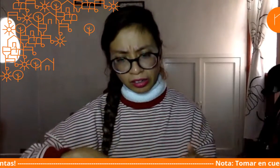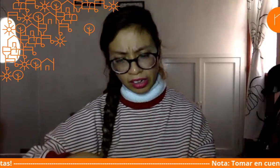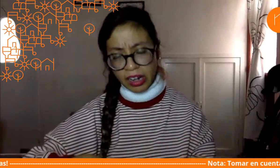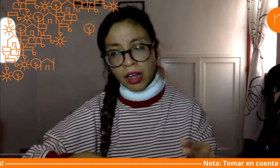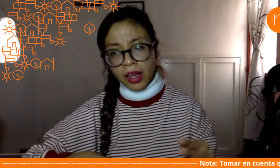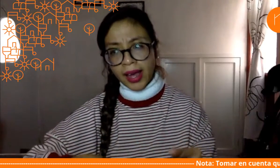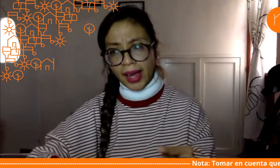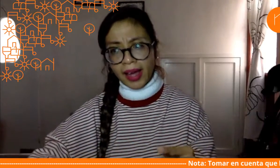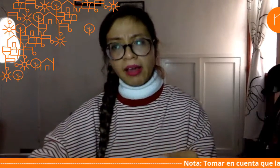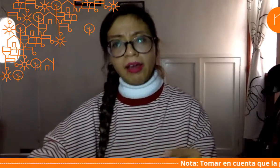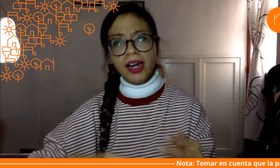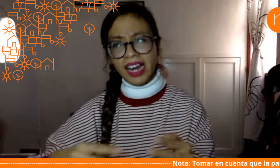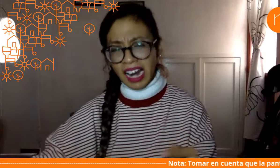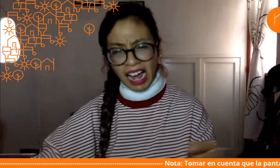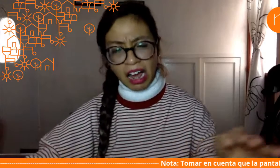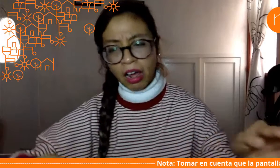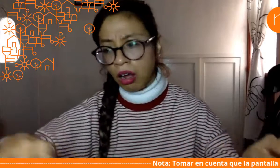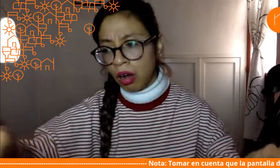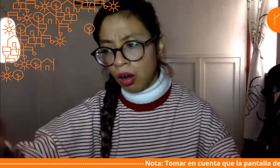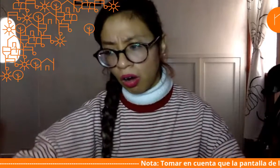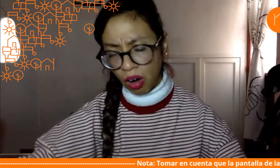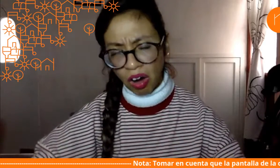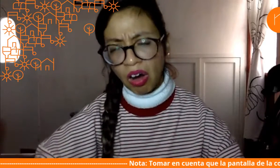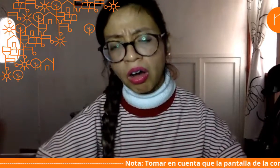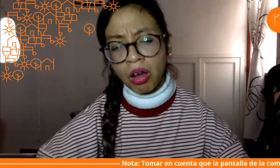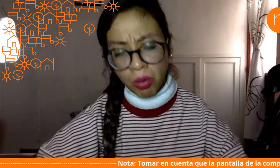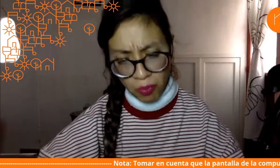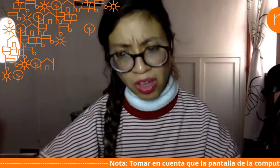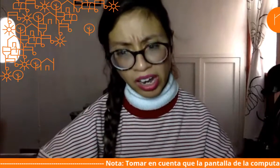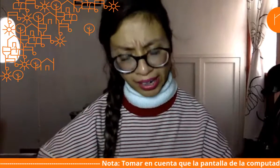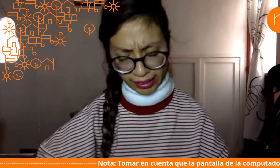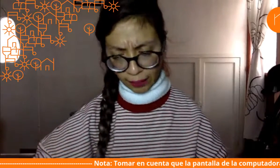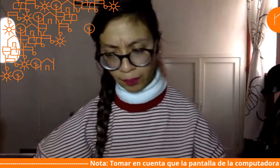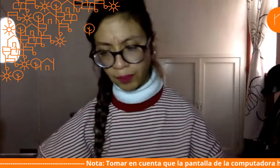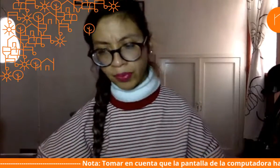decir lila o violeta.